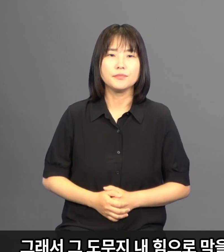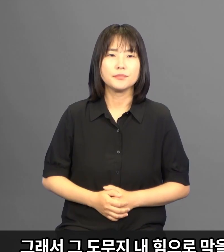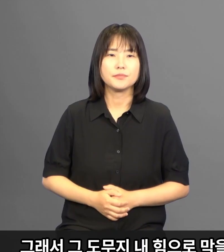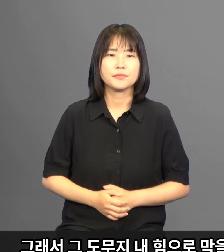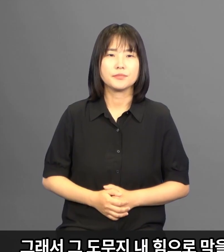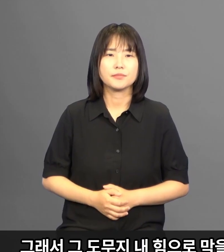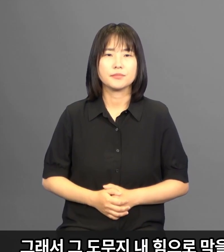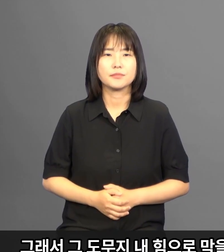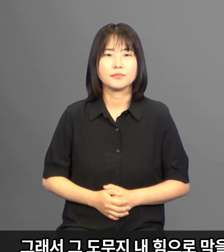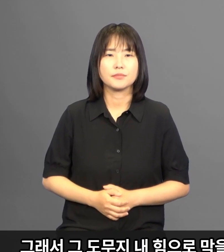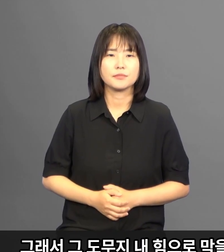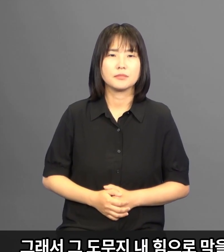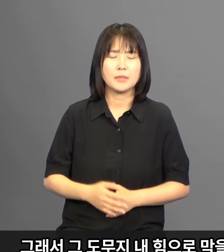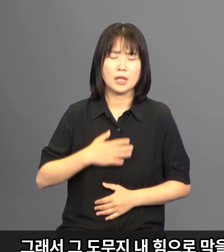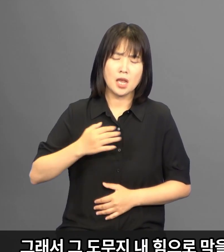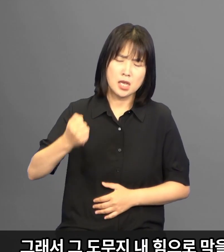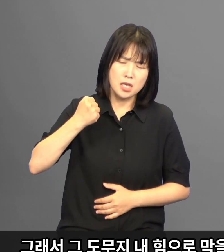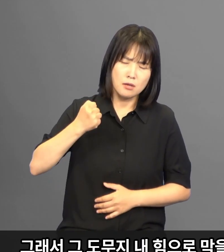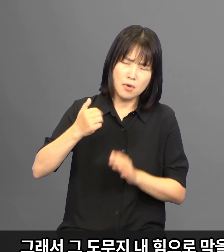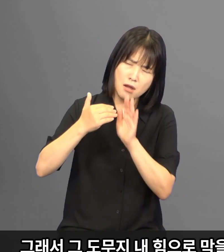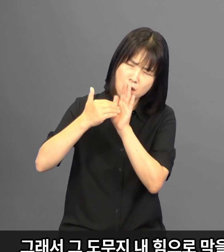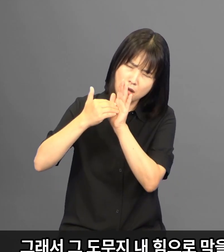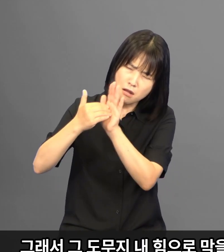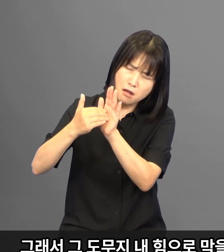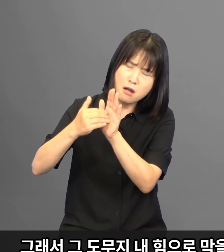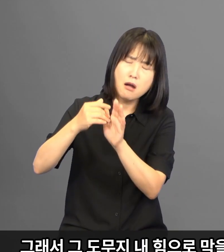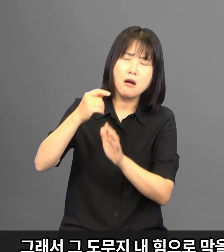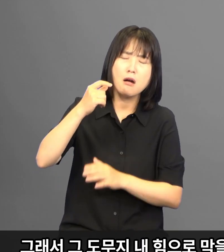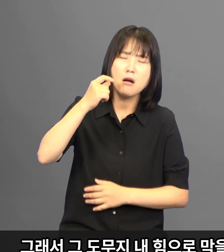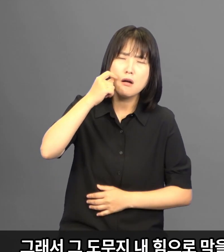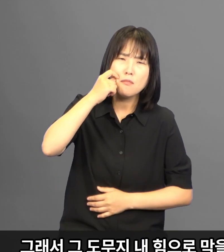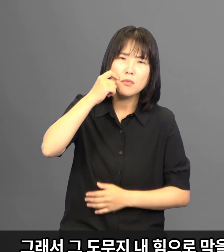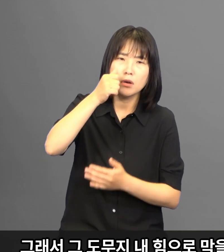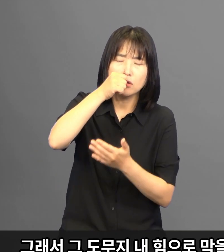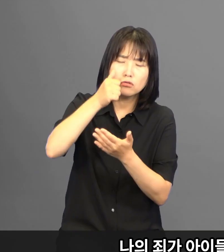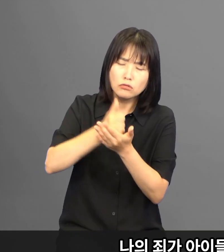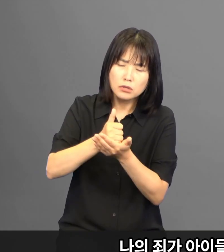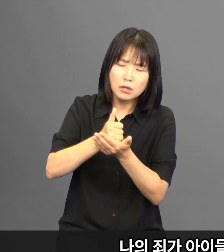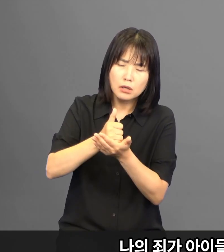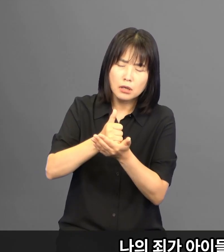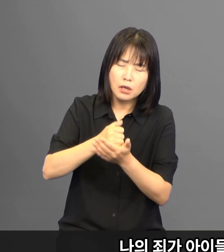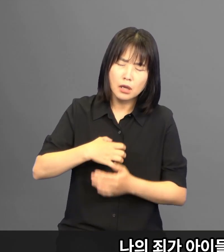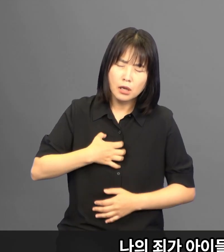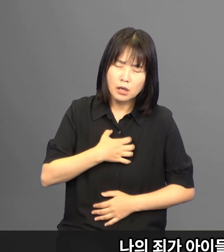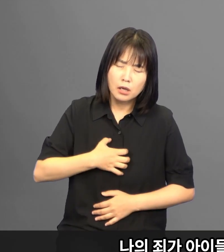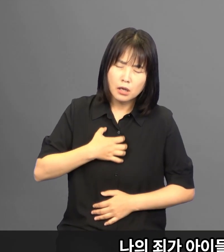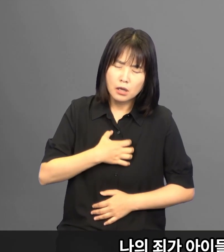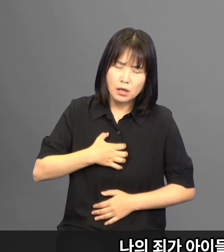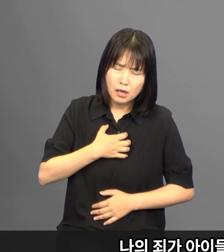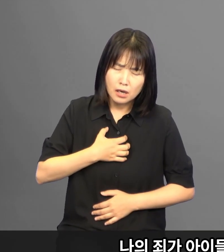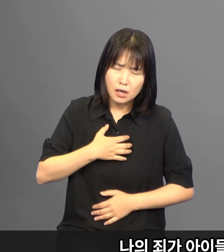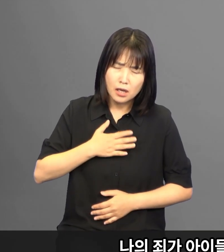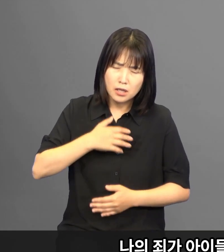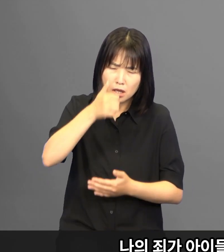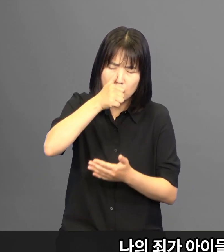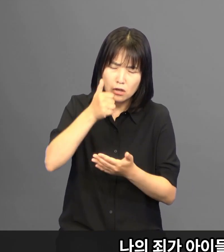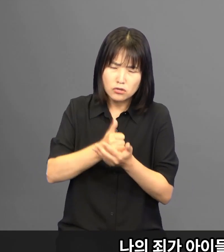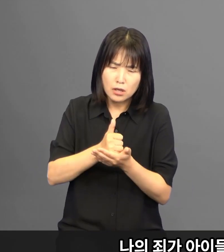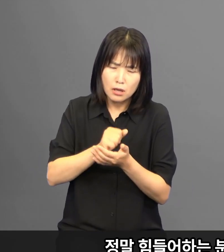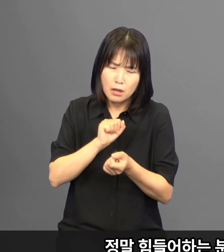그래서 그 도무지 내 힘으로 막을 수 없는 죄의 균열 앞에서 힘들어하며 나의 죄가 아이들에게 계속 흘러갈까